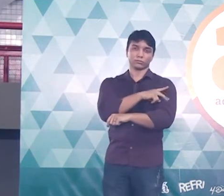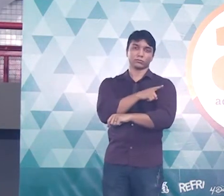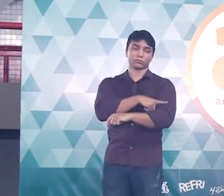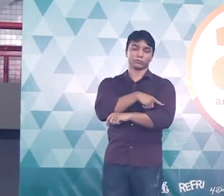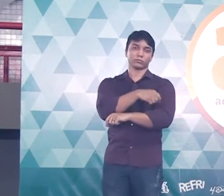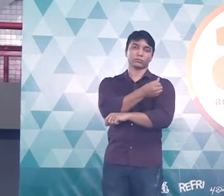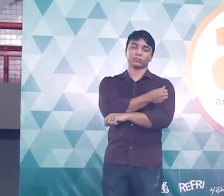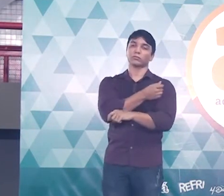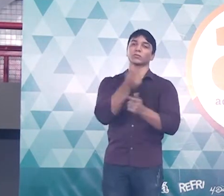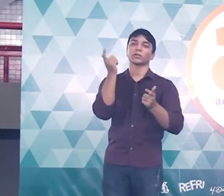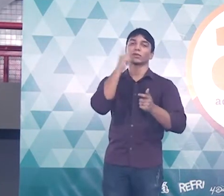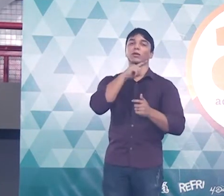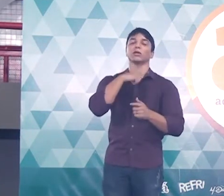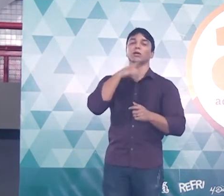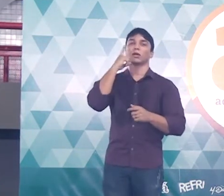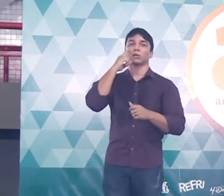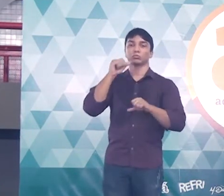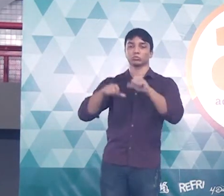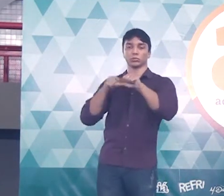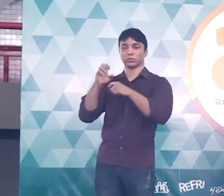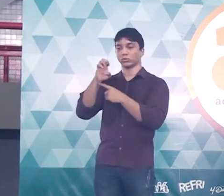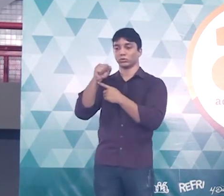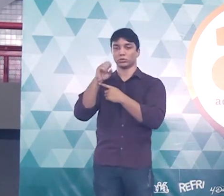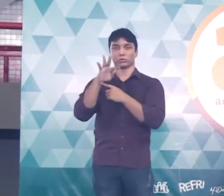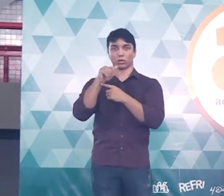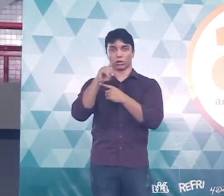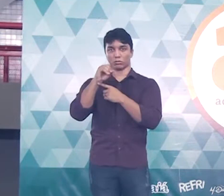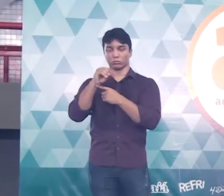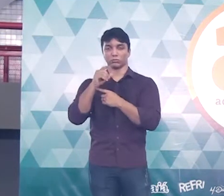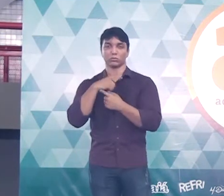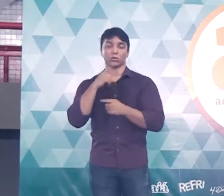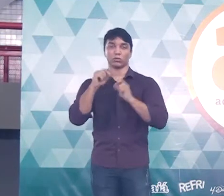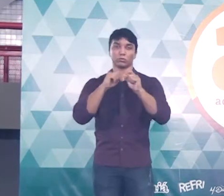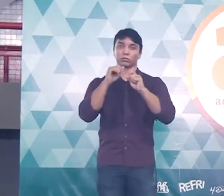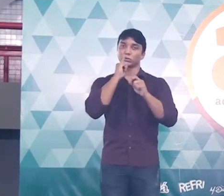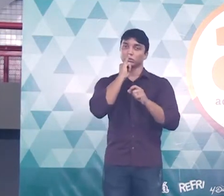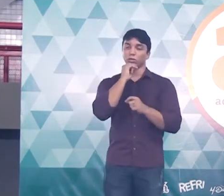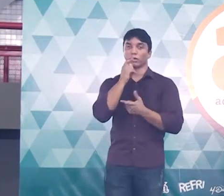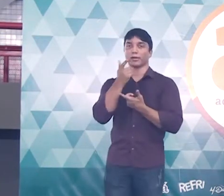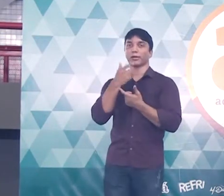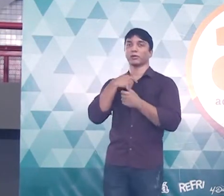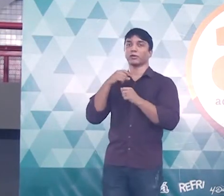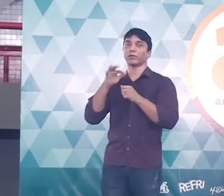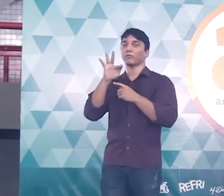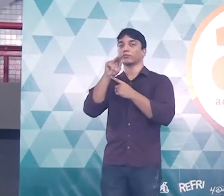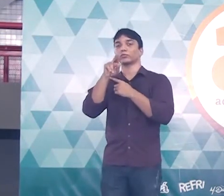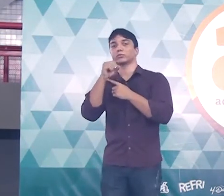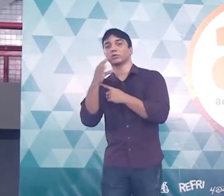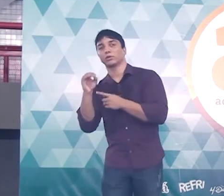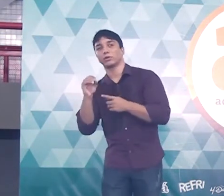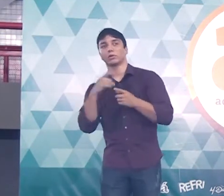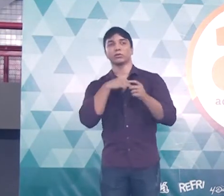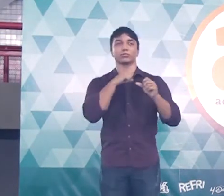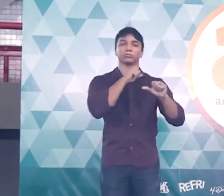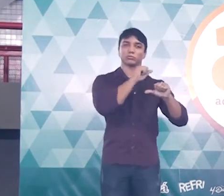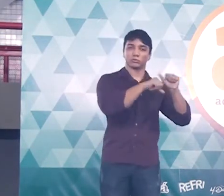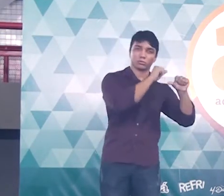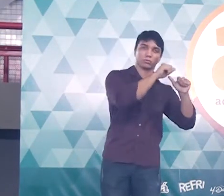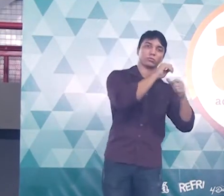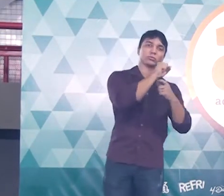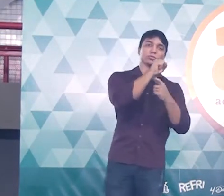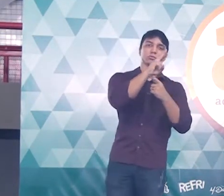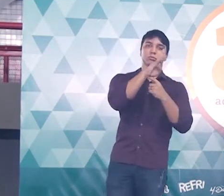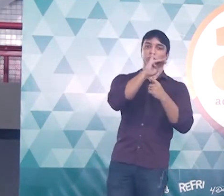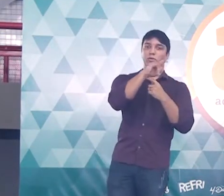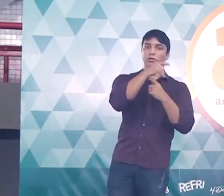A gente não fala isso modernamente não, mas é a mesma coisa, tá? Mudança de estado, aí você tem fusão, sublimação, todas as mudanças